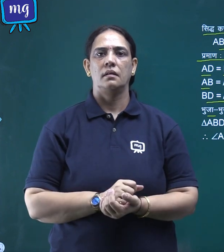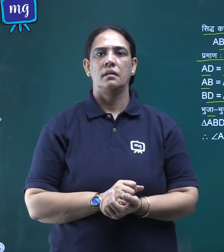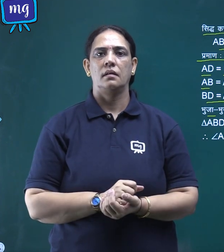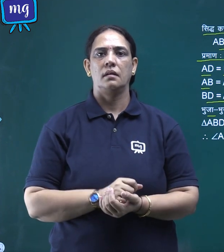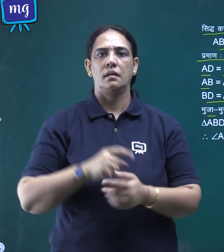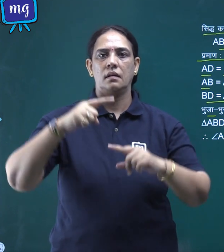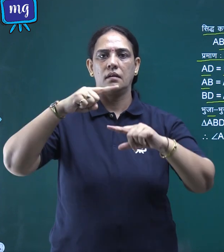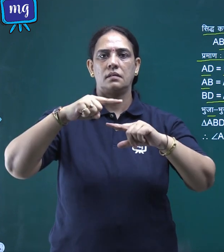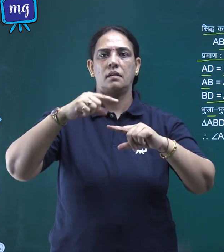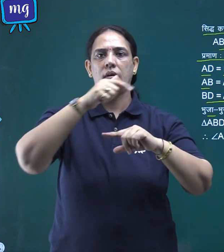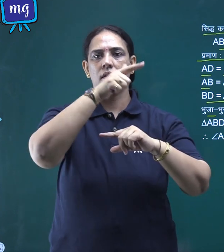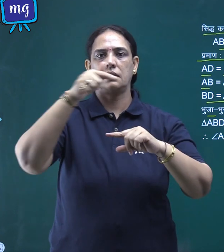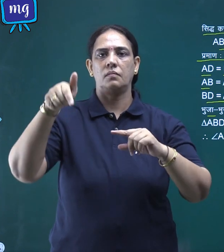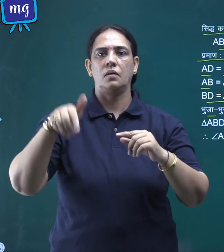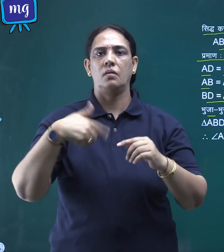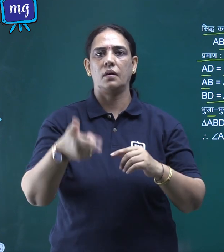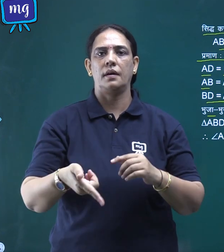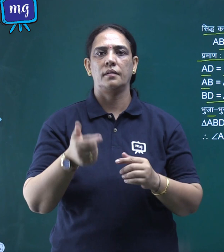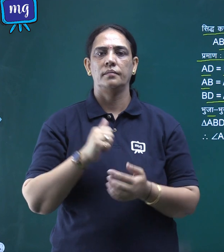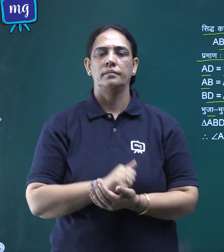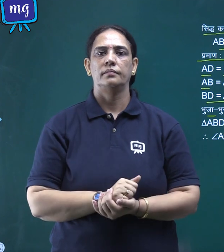सर्वांग सम होंगे